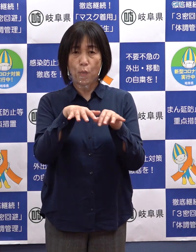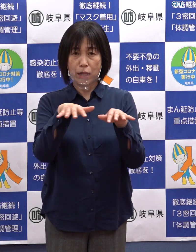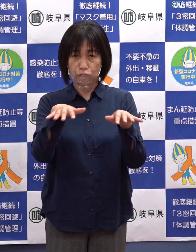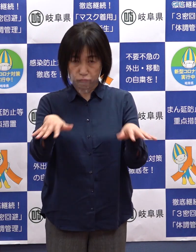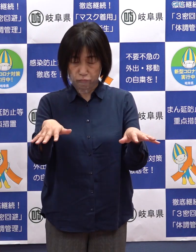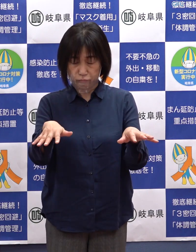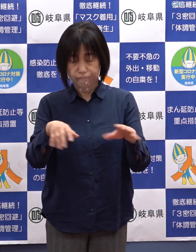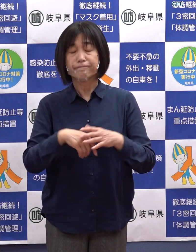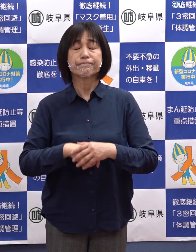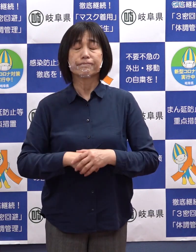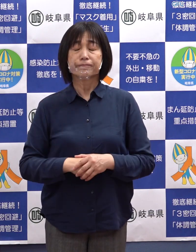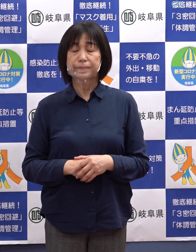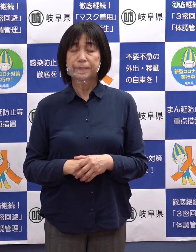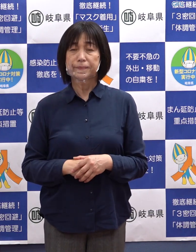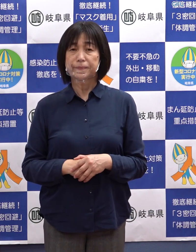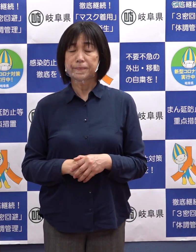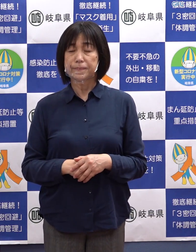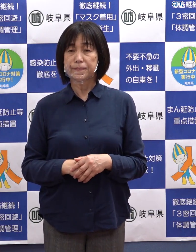もちろん